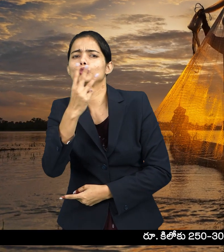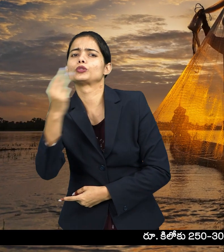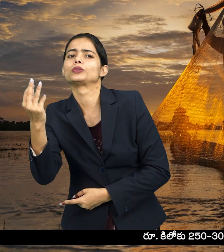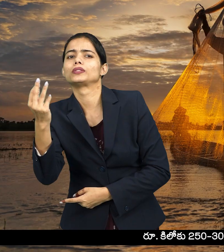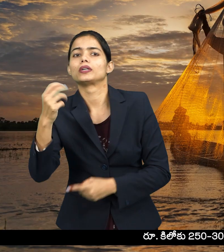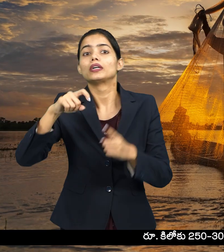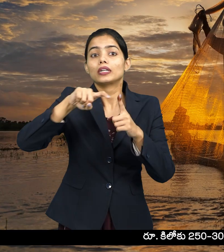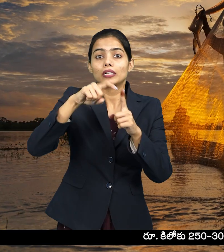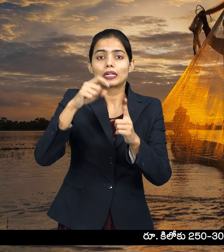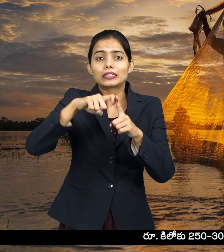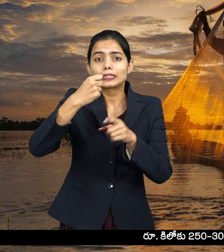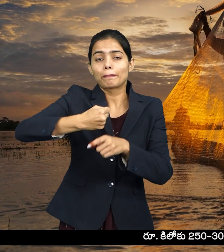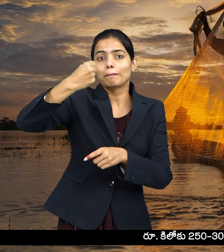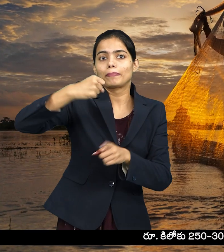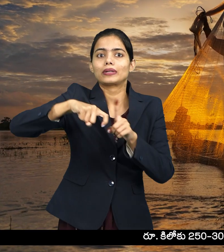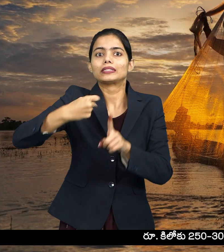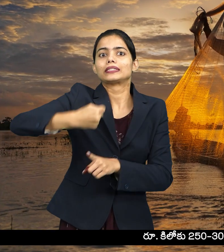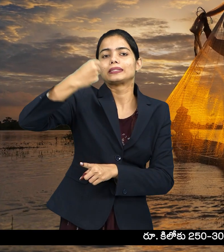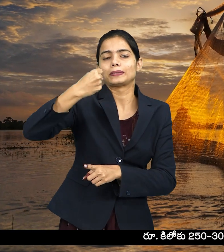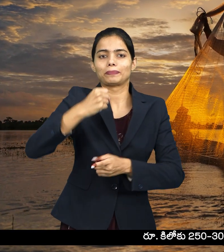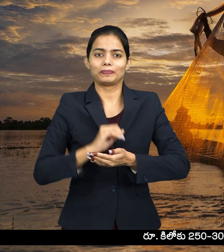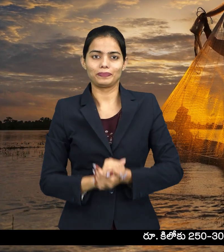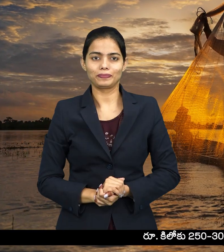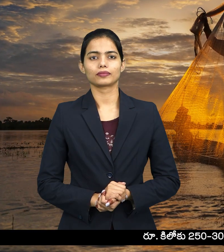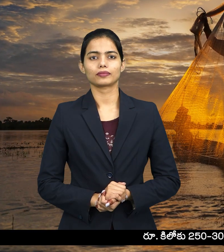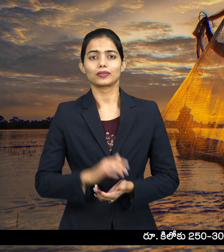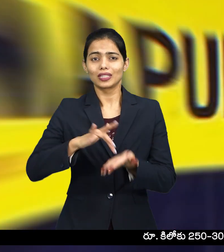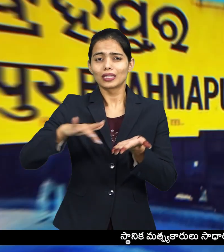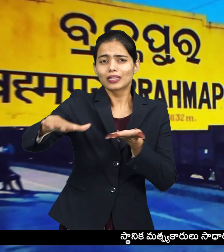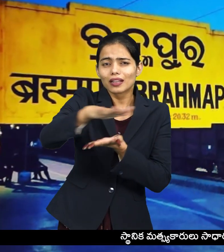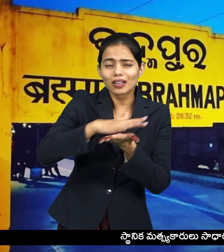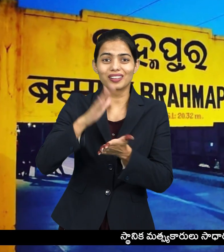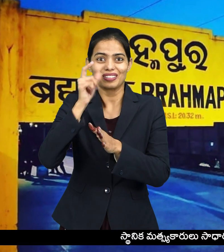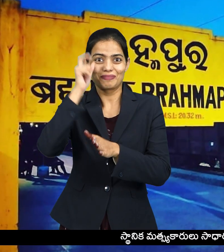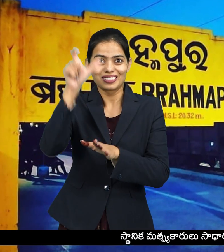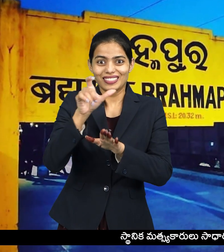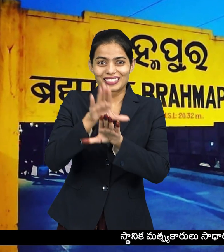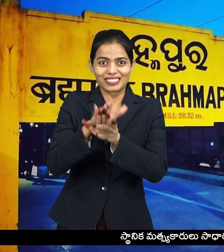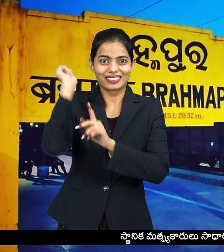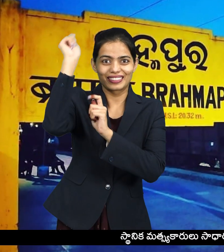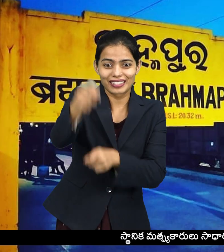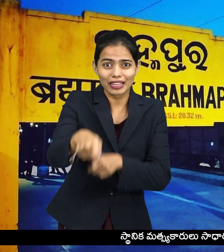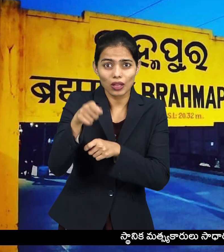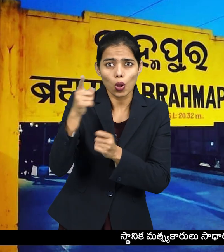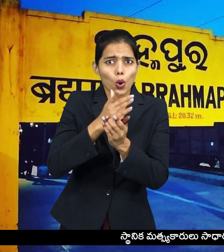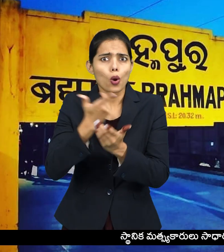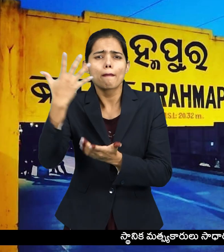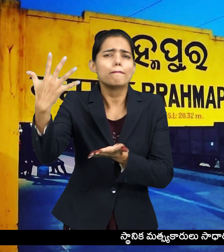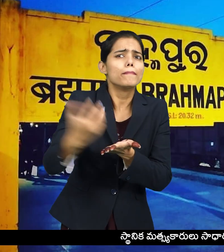కిలోకు 250 రూపాయల నుంచి 300 రూపాయల వరకు ఉంటుంది. స్థానిక మత్స్యకారులు